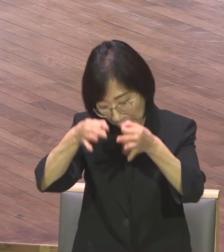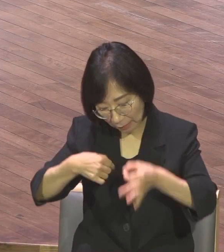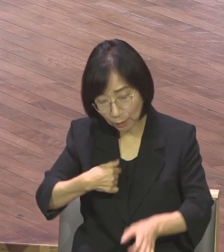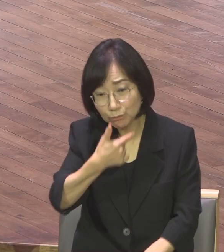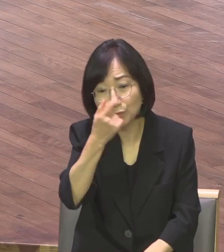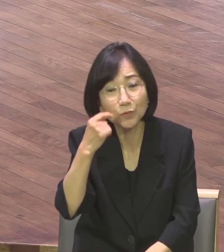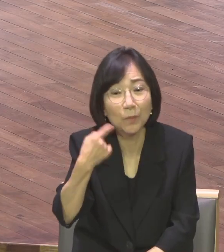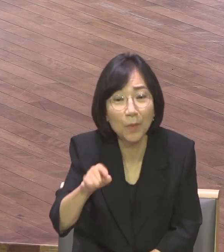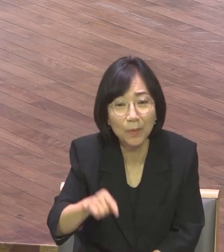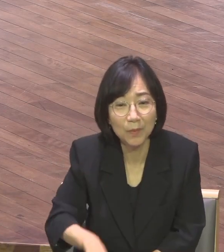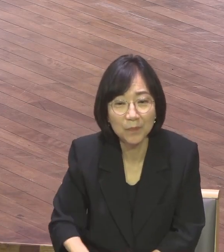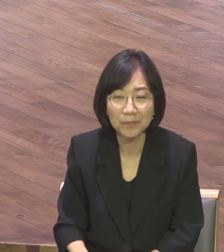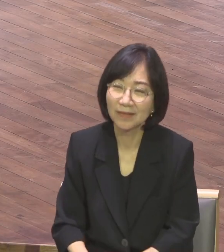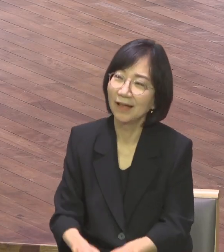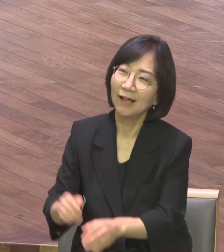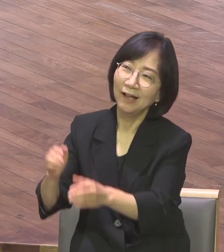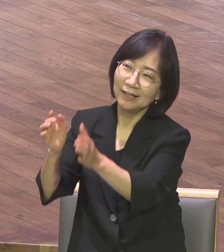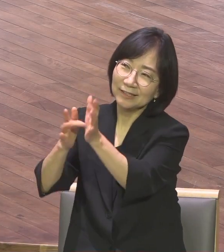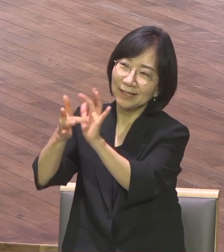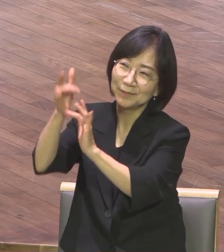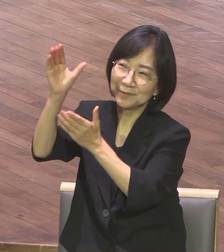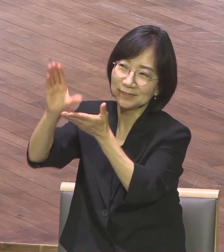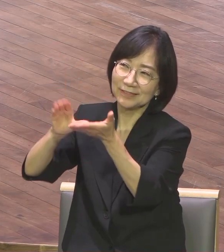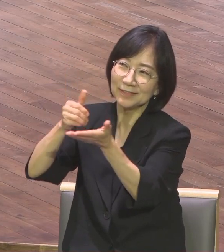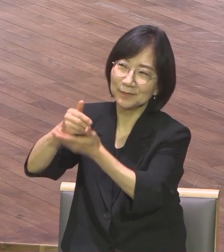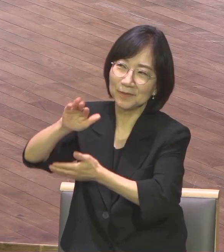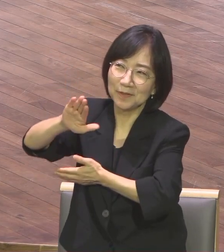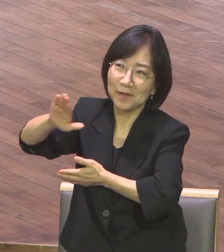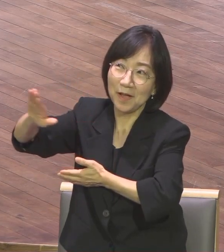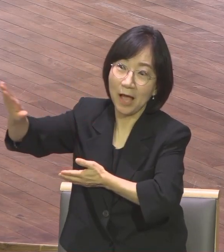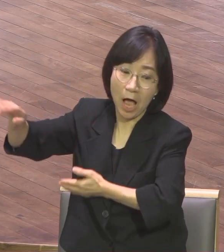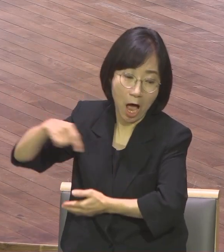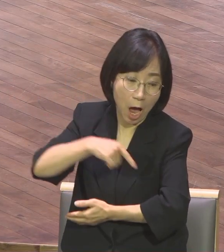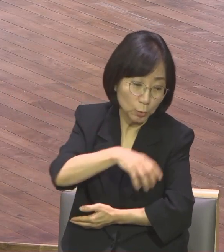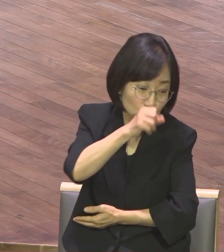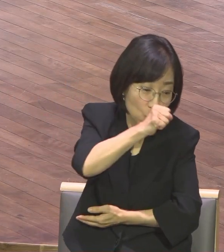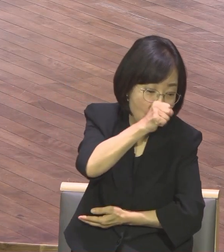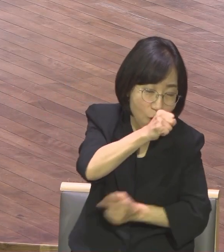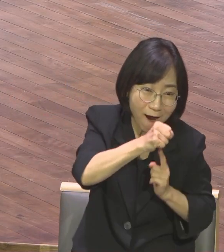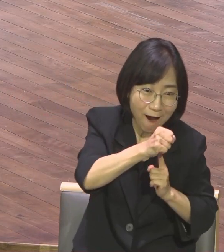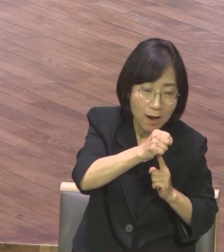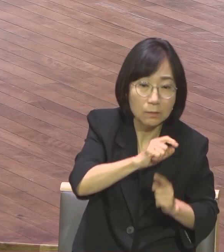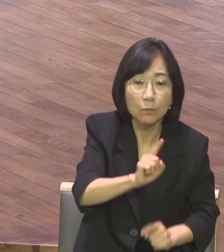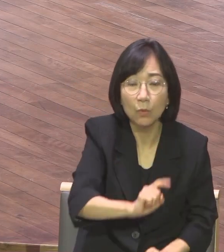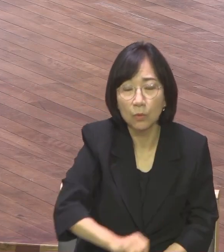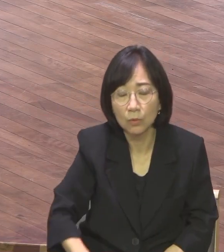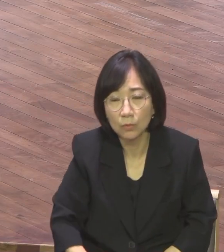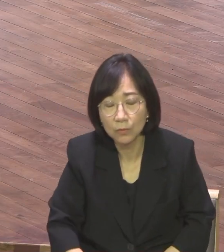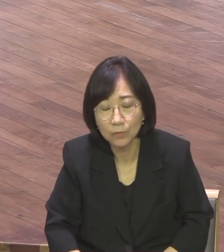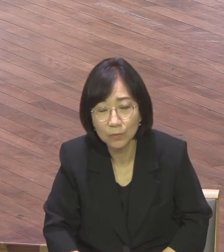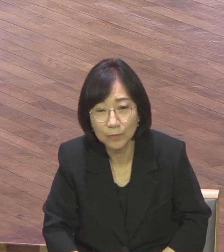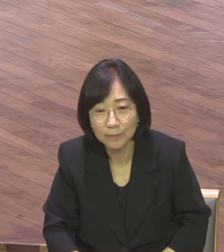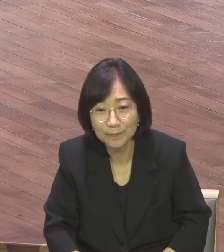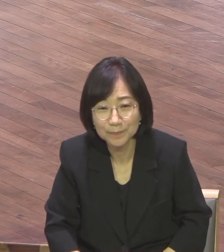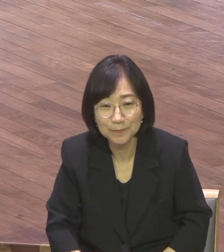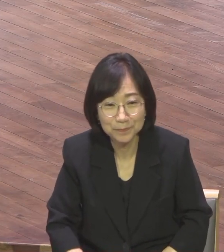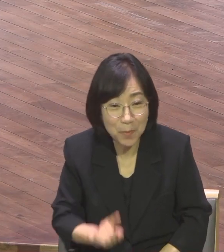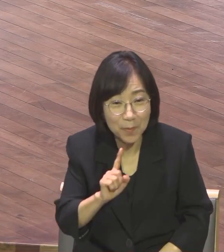예수 그리스도보다 여러분 마음속에 최상을 차지하고 있는 것이 무엇입니까?